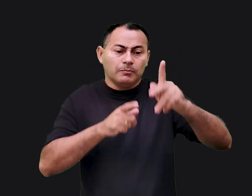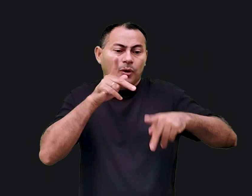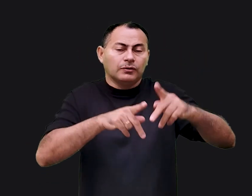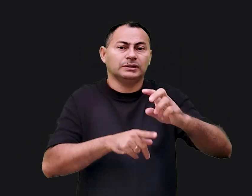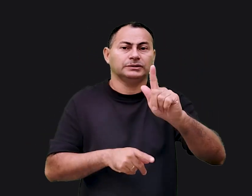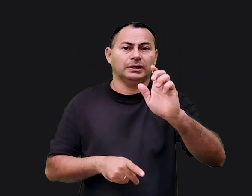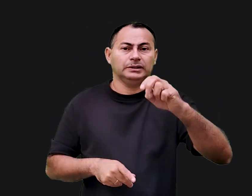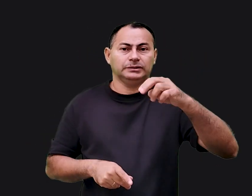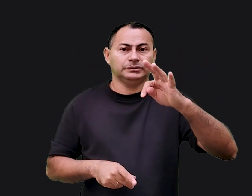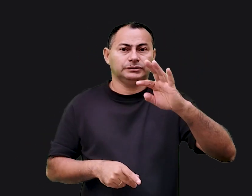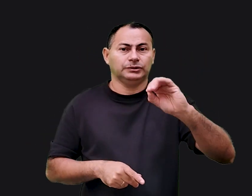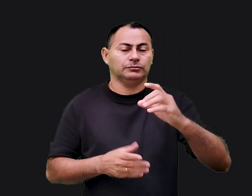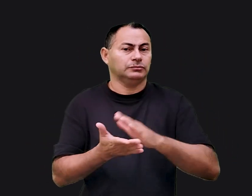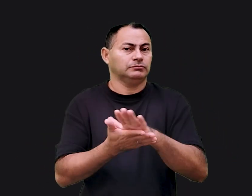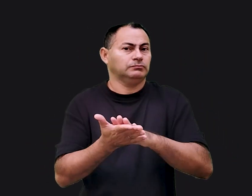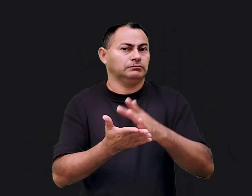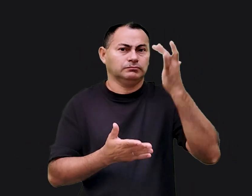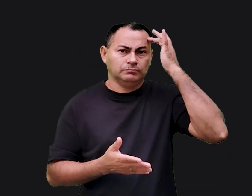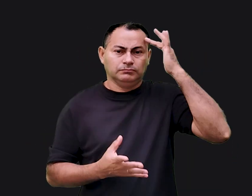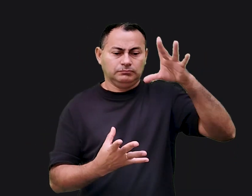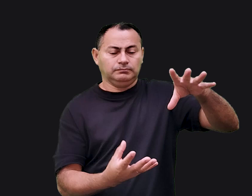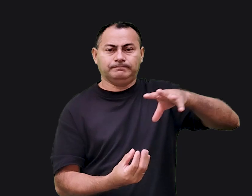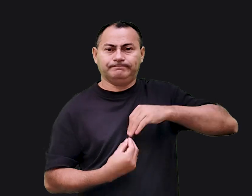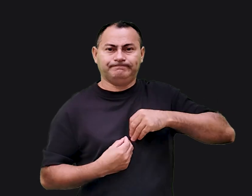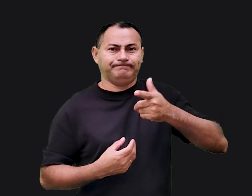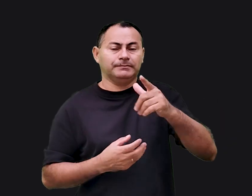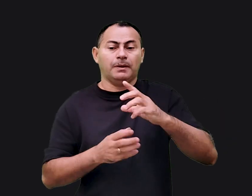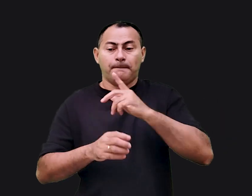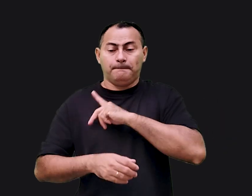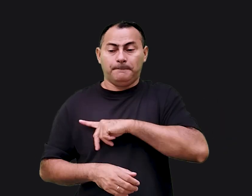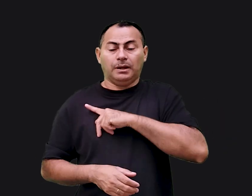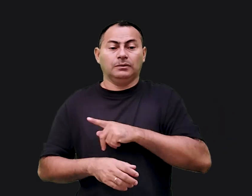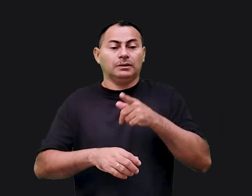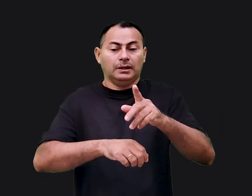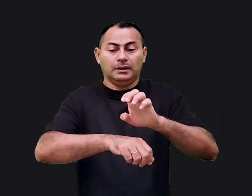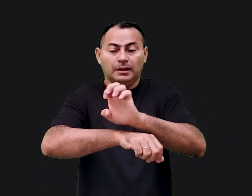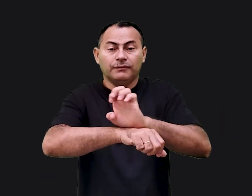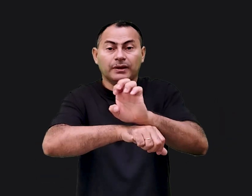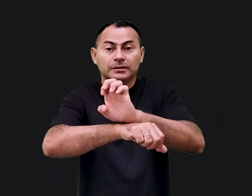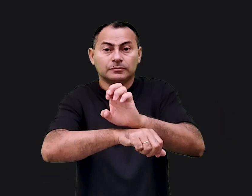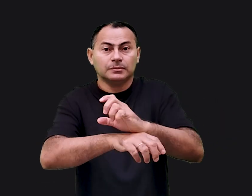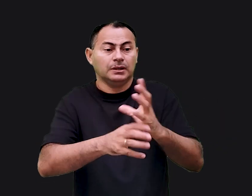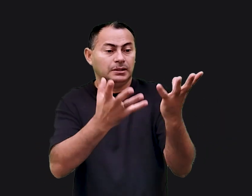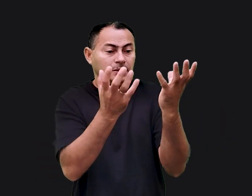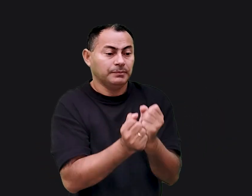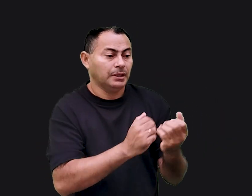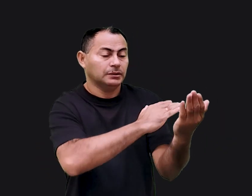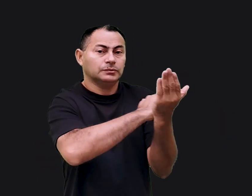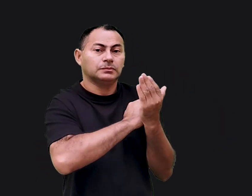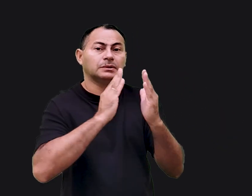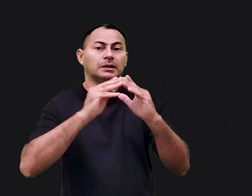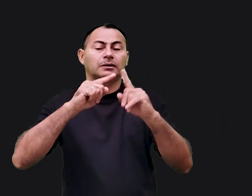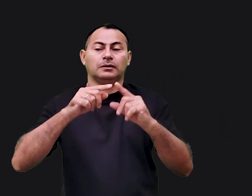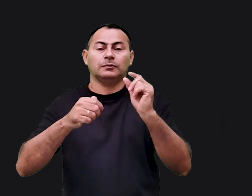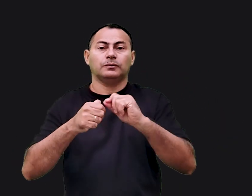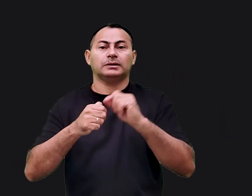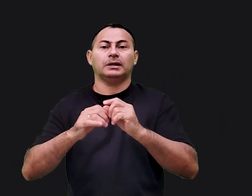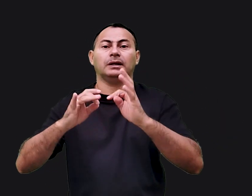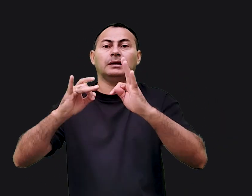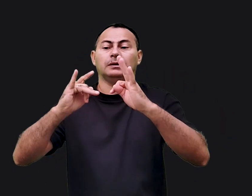gentios que não tinham maturidade espiritual quando Paulo estava em Éfeso ao invés de receber ajuda da igreja ele fazia tendas